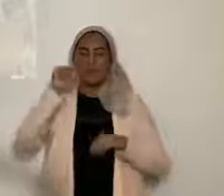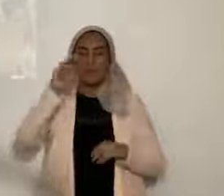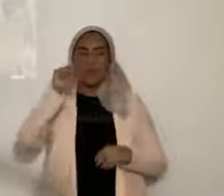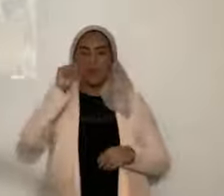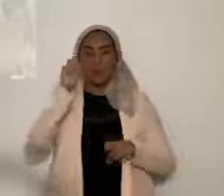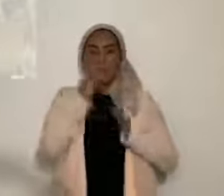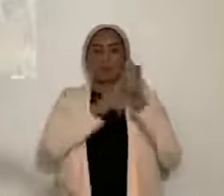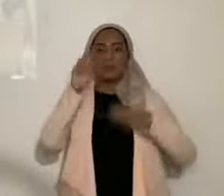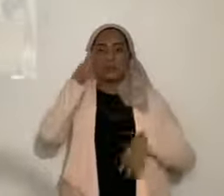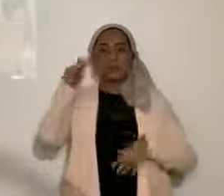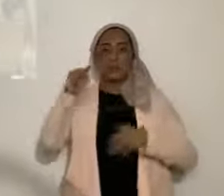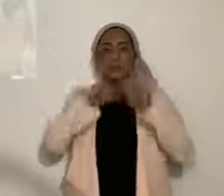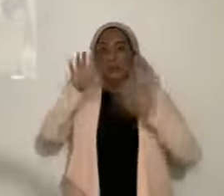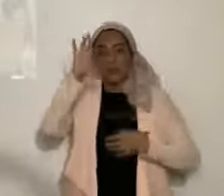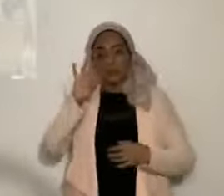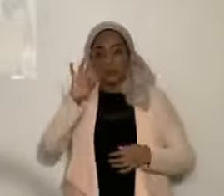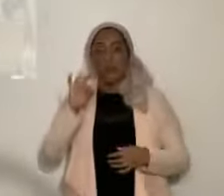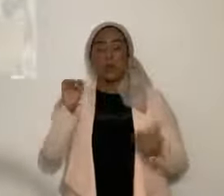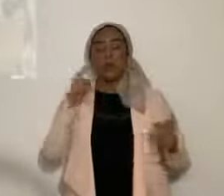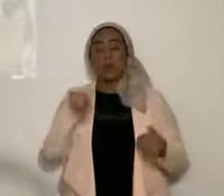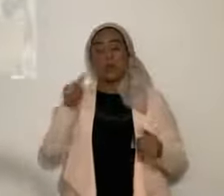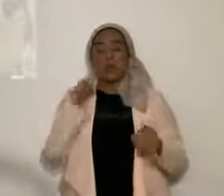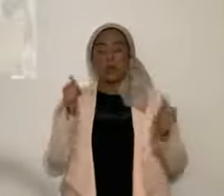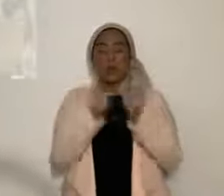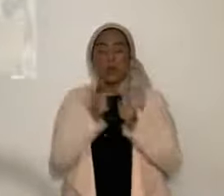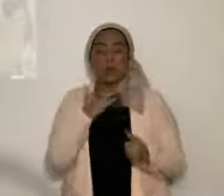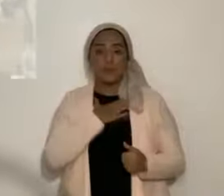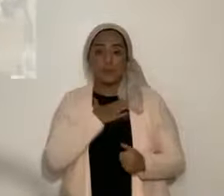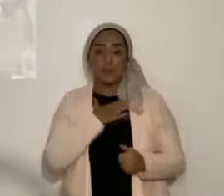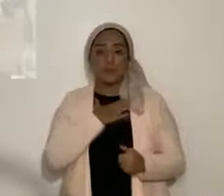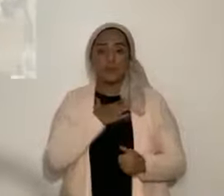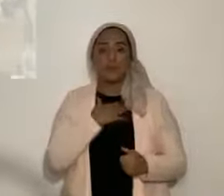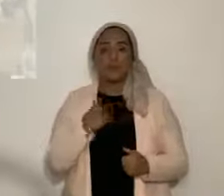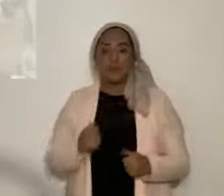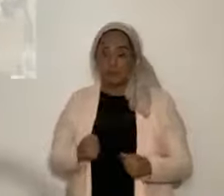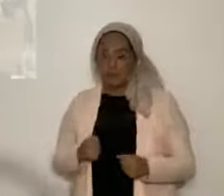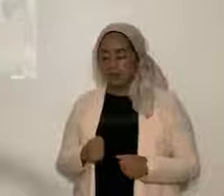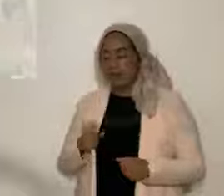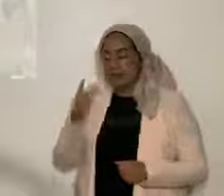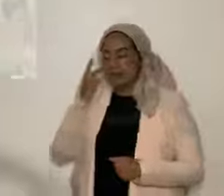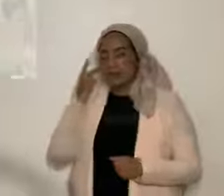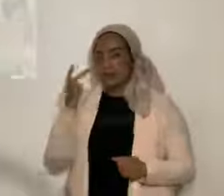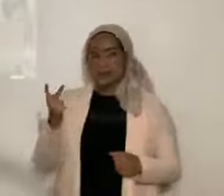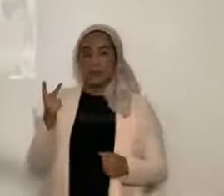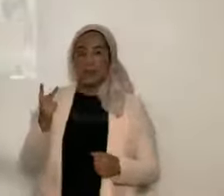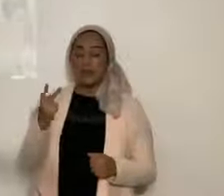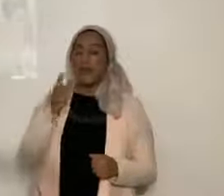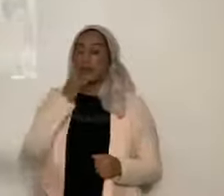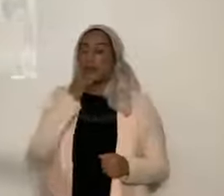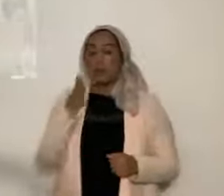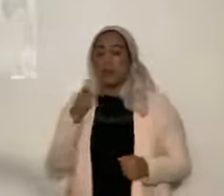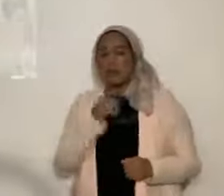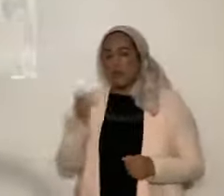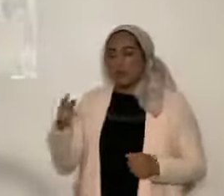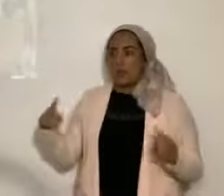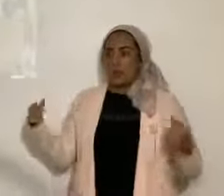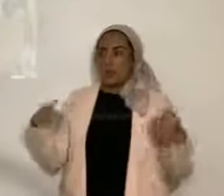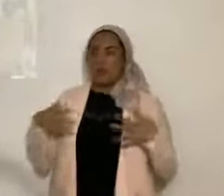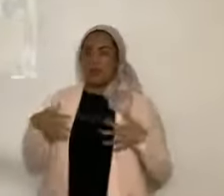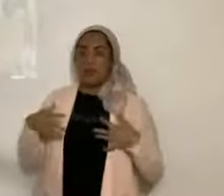22, 9. Y los que estaban conmigo, está narrando Pablo, Shaul, vieron a la verdad la luz y se